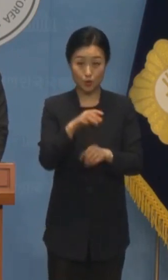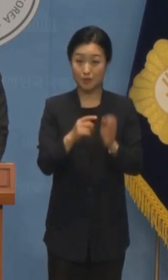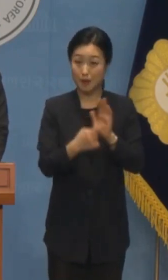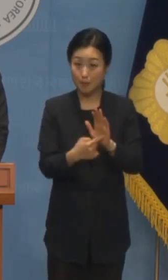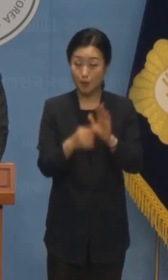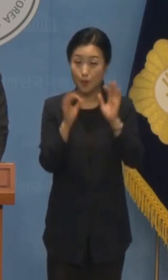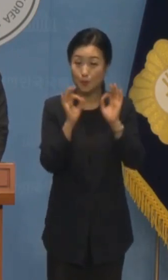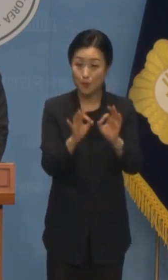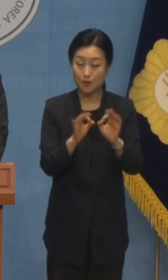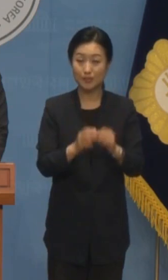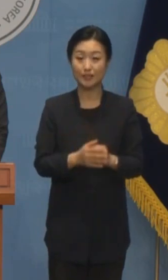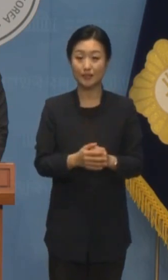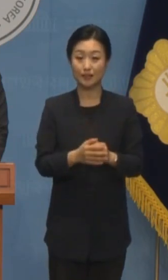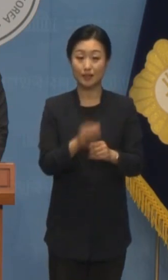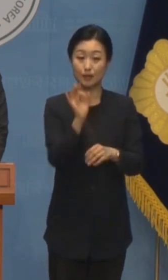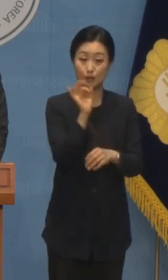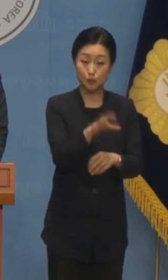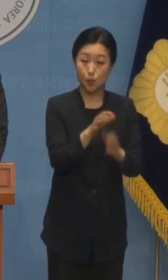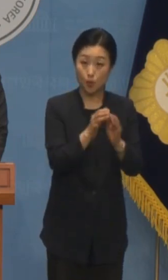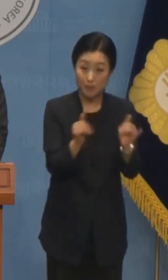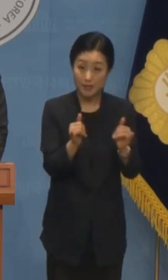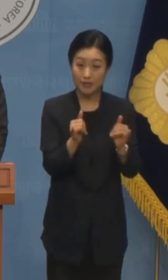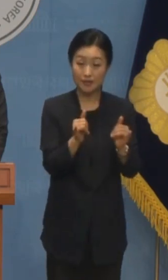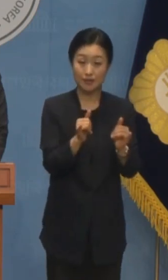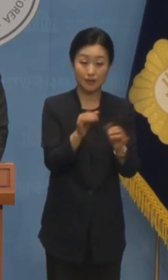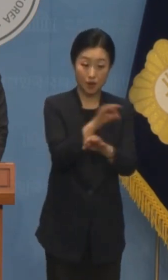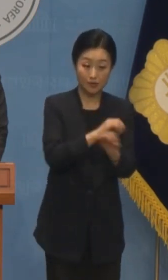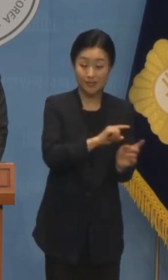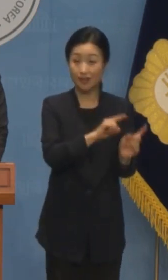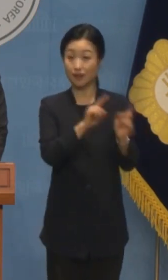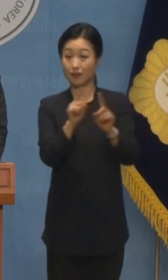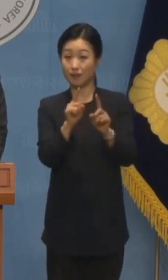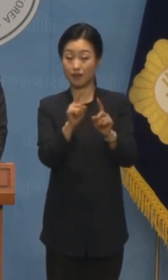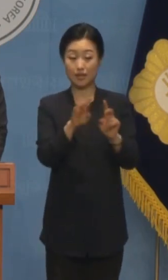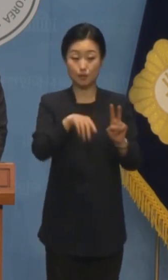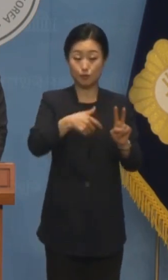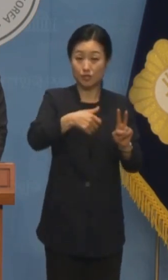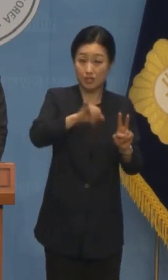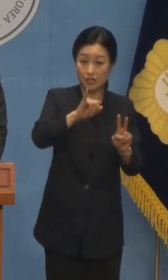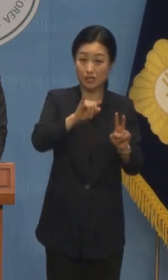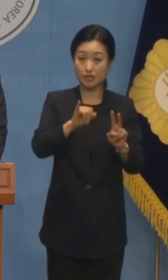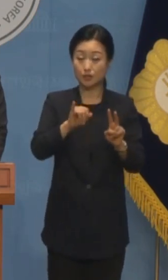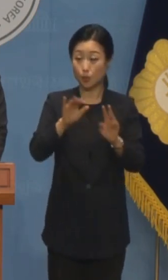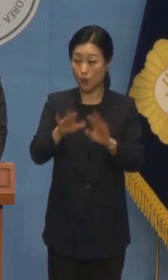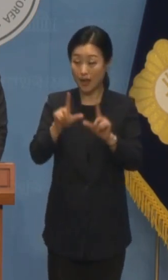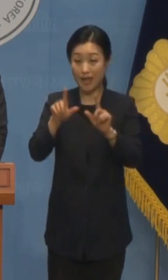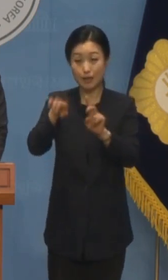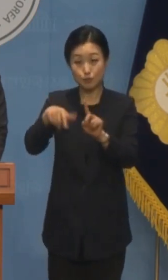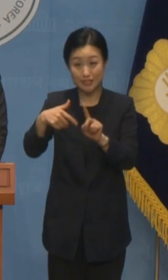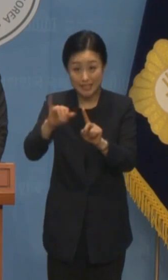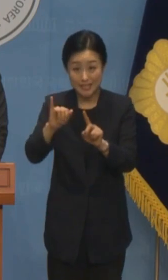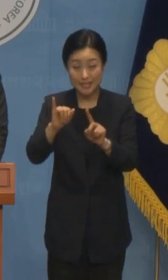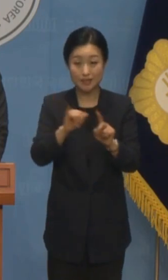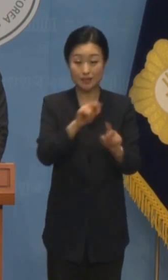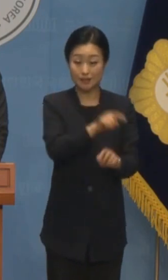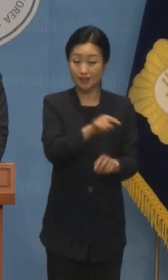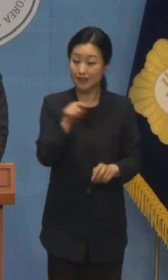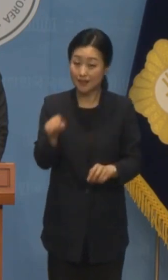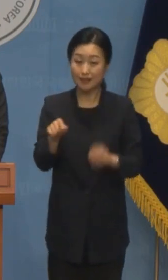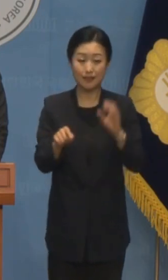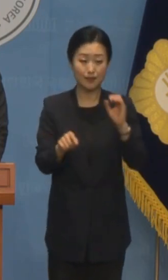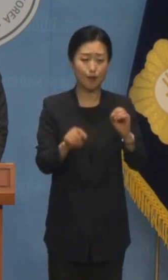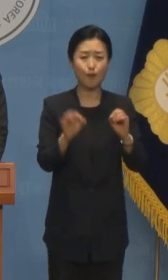국내 민간소비의 경제성장 기호도는 작년 2분기부터 올해 1분기까지 연속